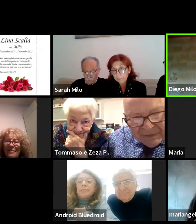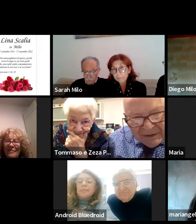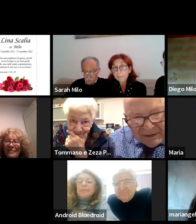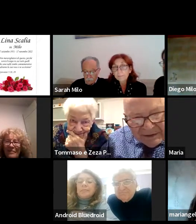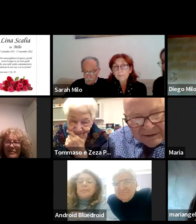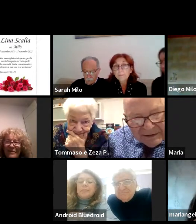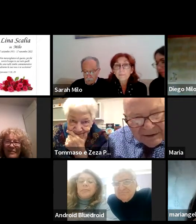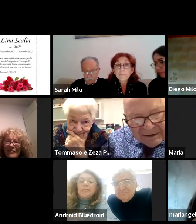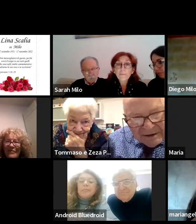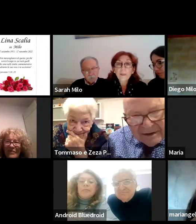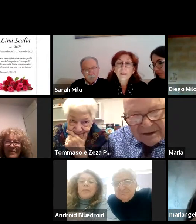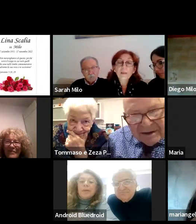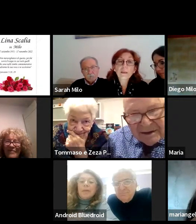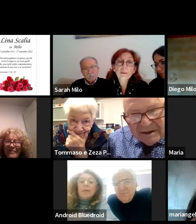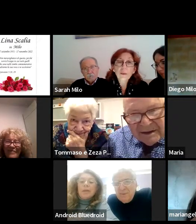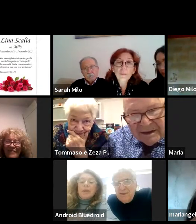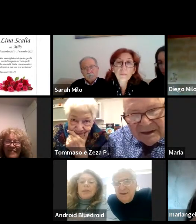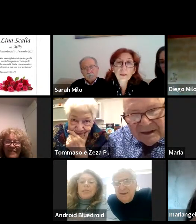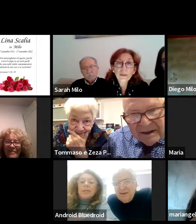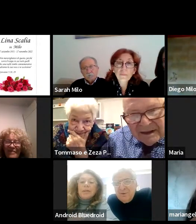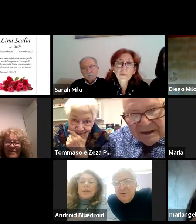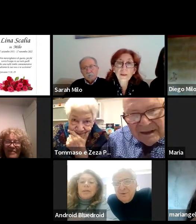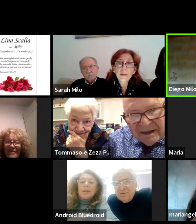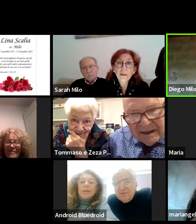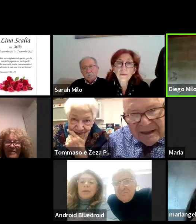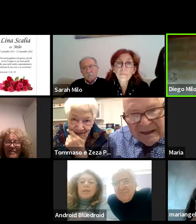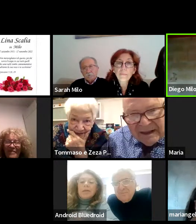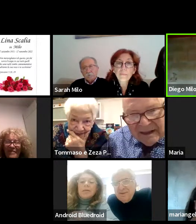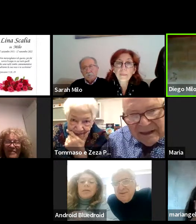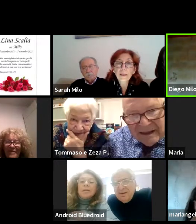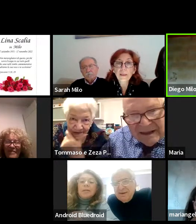Vi auguro a tutti Buona serata grazie